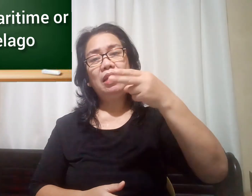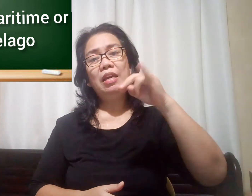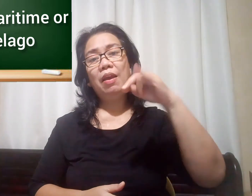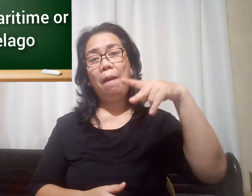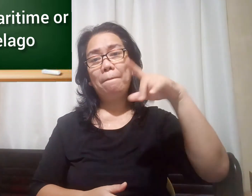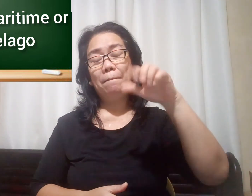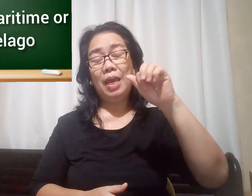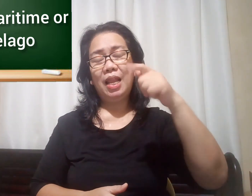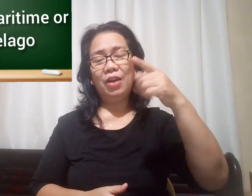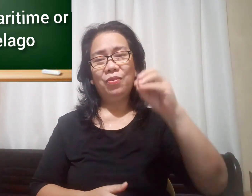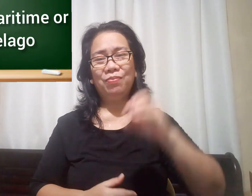archipelago.